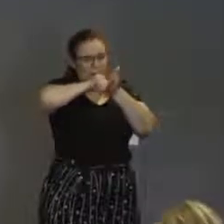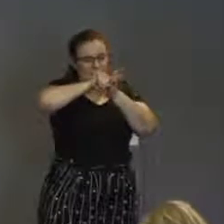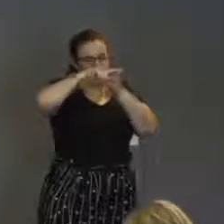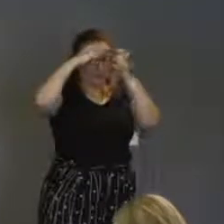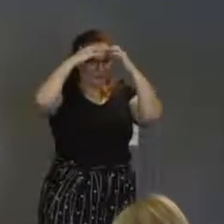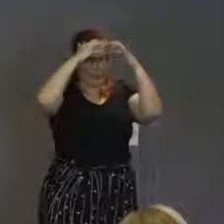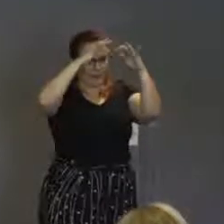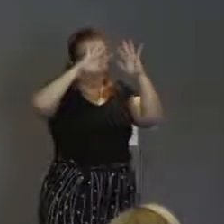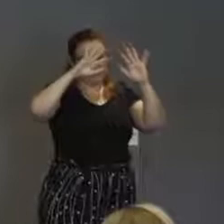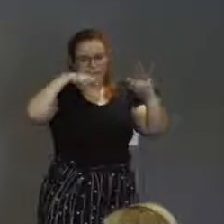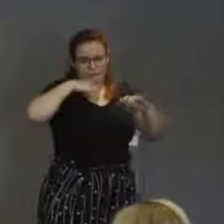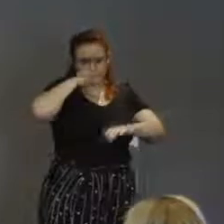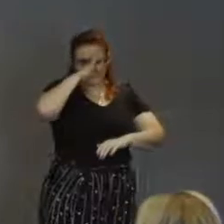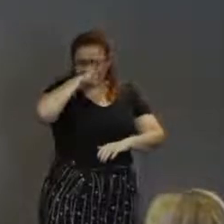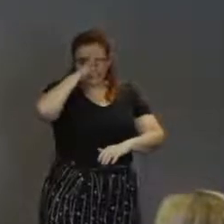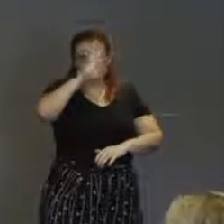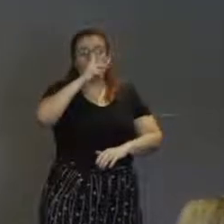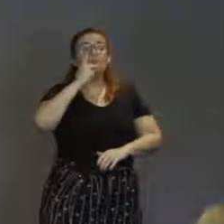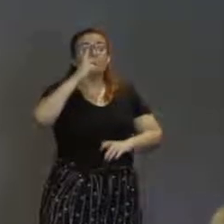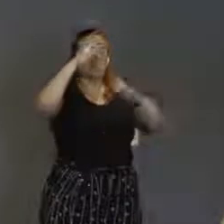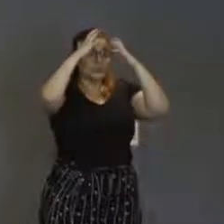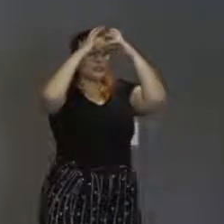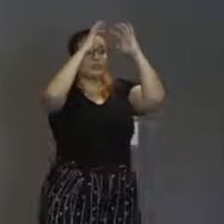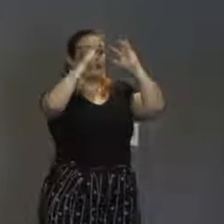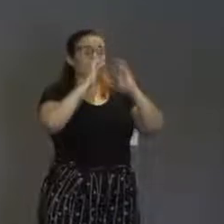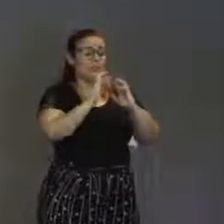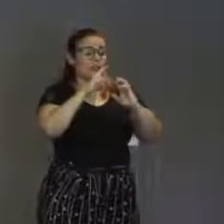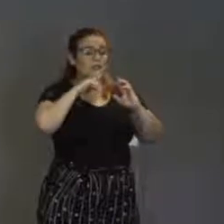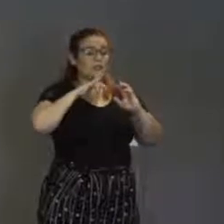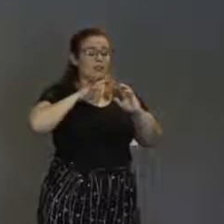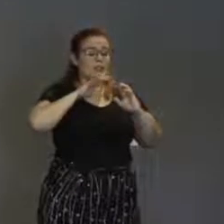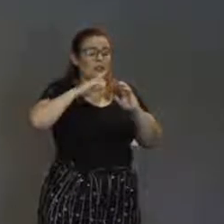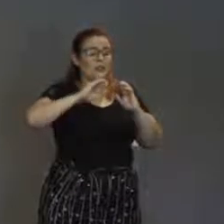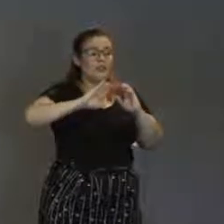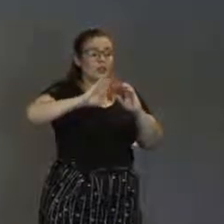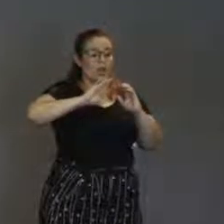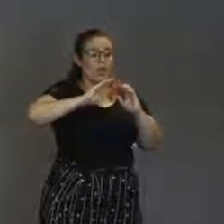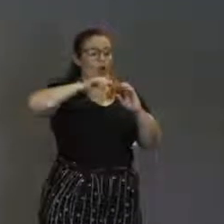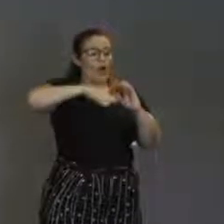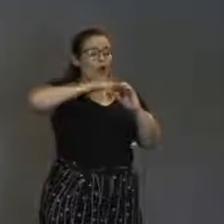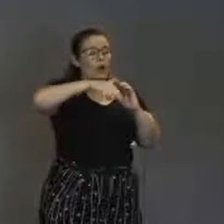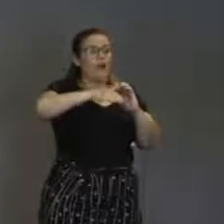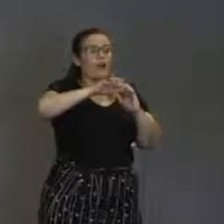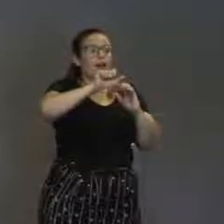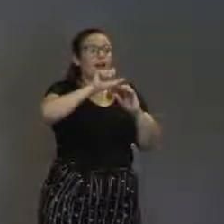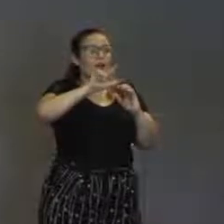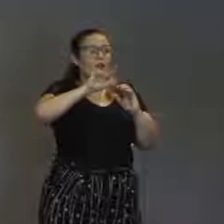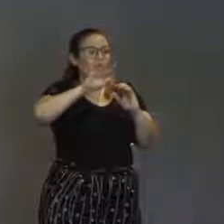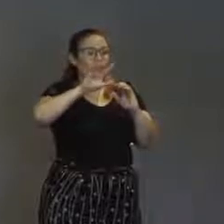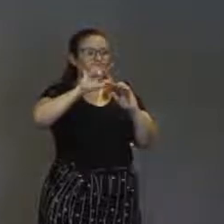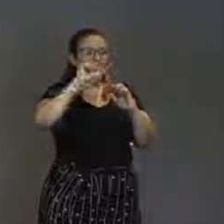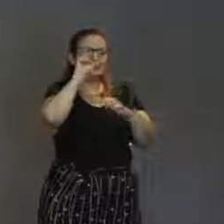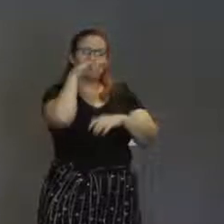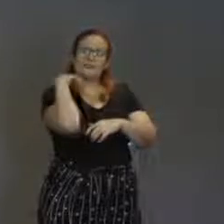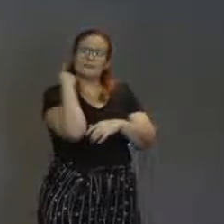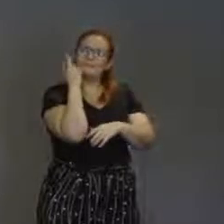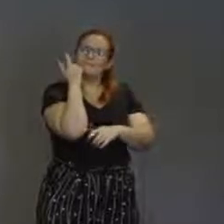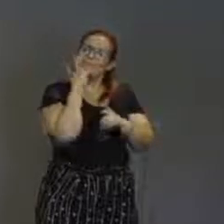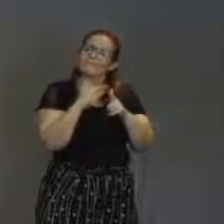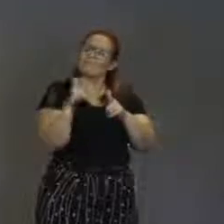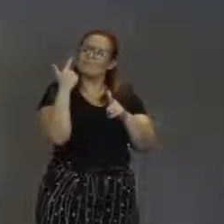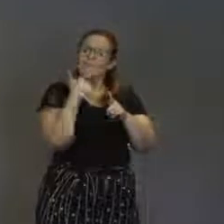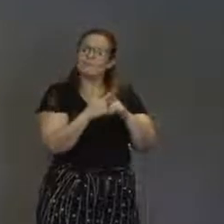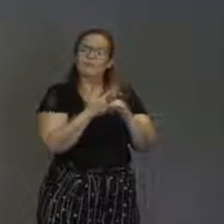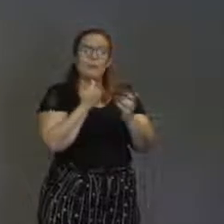abelhuda, porque eu não sou, dizem que o cérebro da gente é permeado pelas tais das ondas alfa. E quando a gente fica muito encafifado em um problema, ele parece que o trenzinho